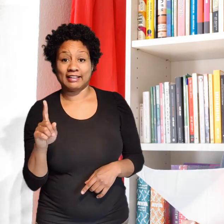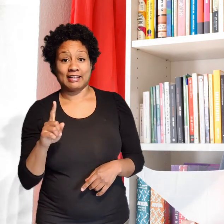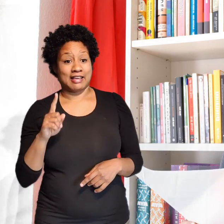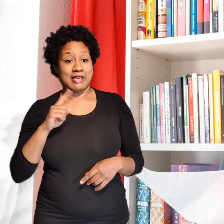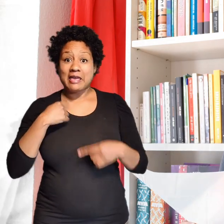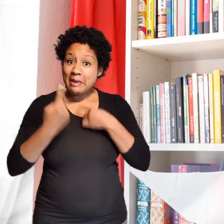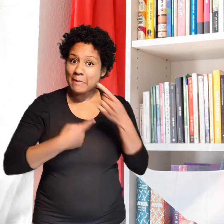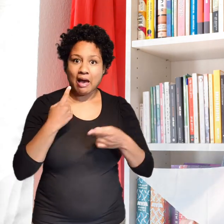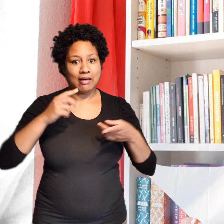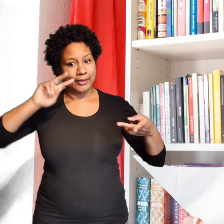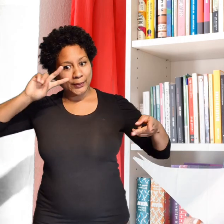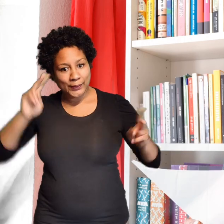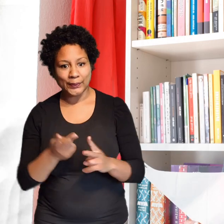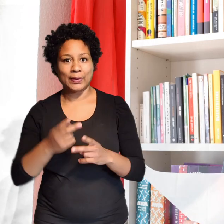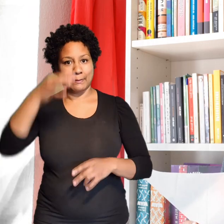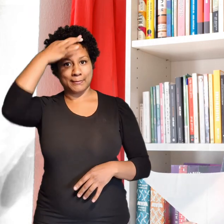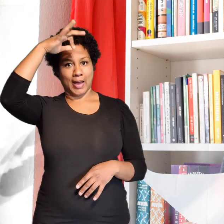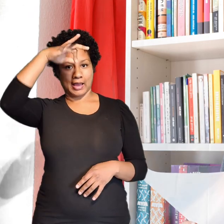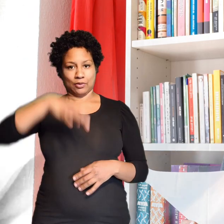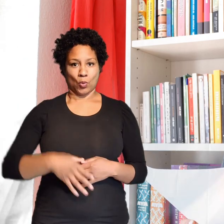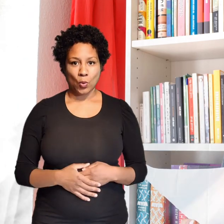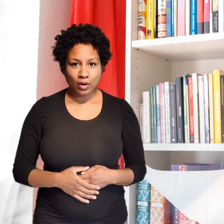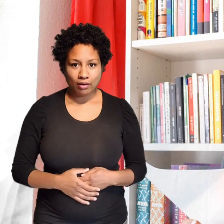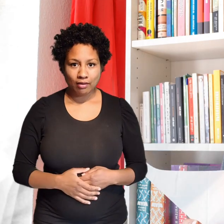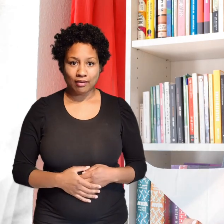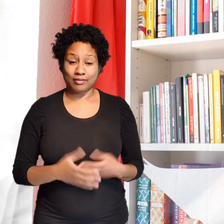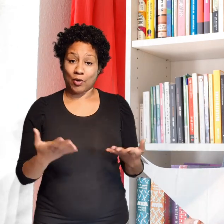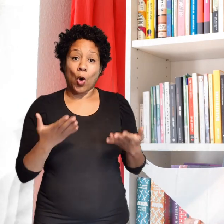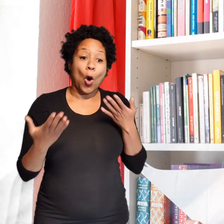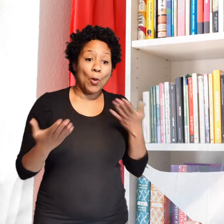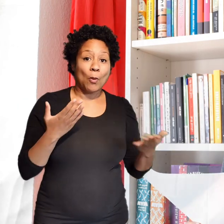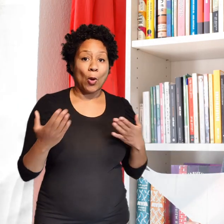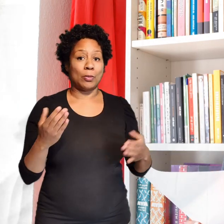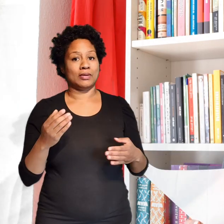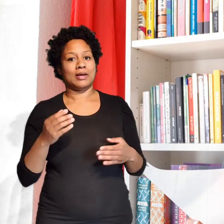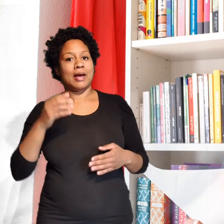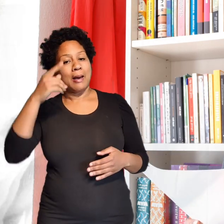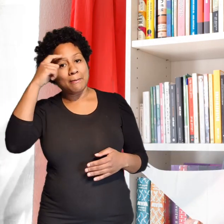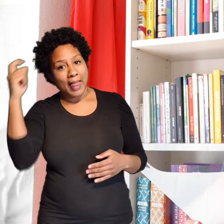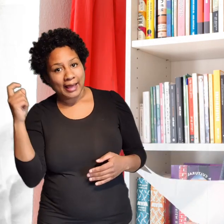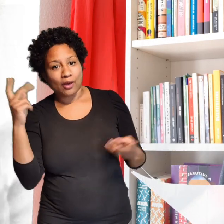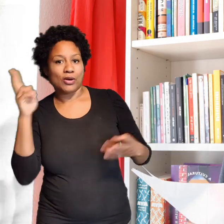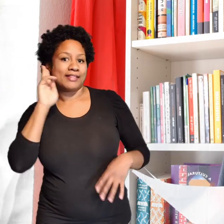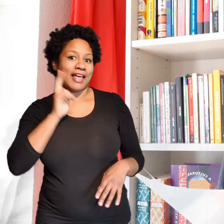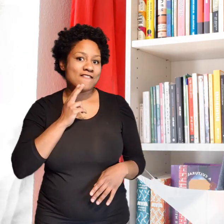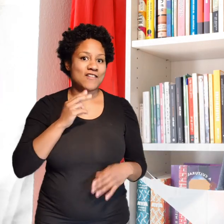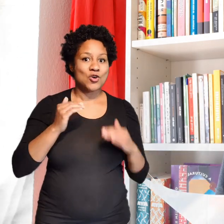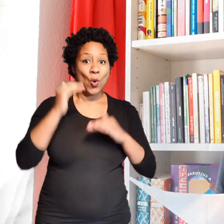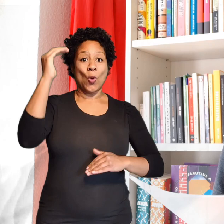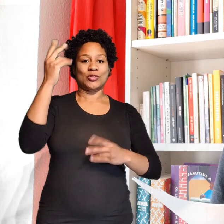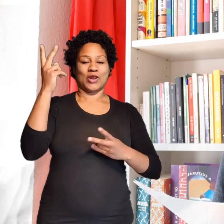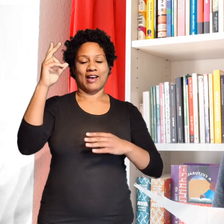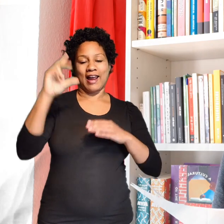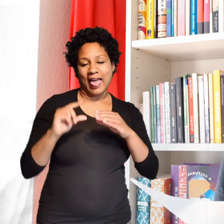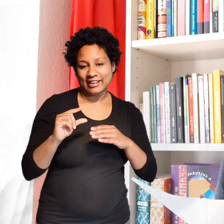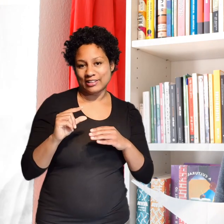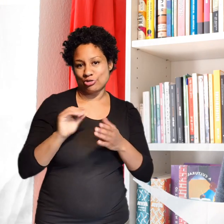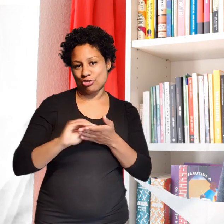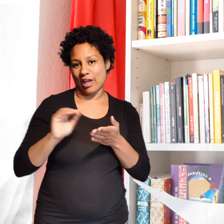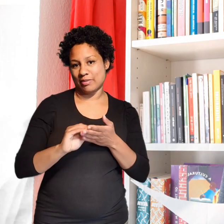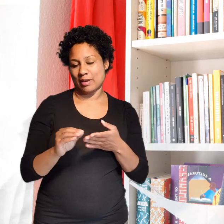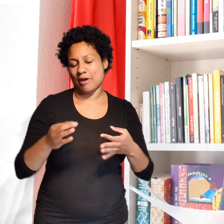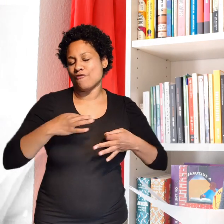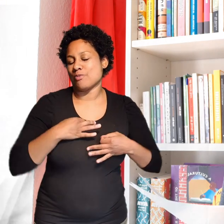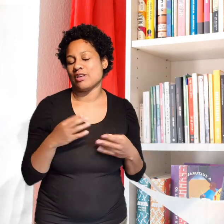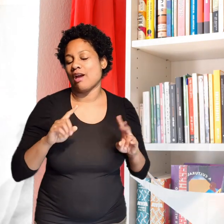Frage, ob Black bzw. Deaf groß oder klein geschrieben werden soll. Und das müssen sie aber auch